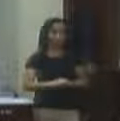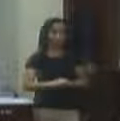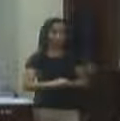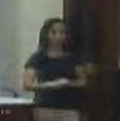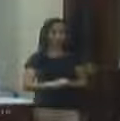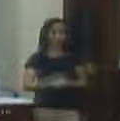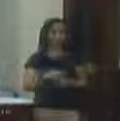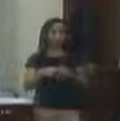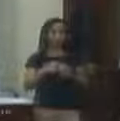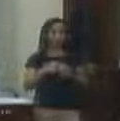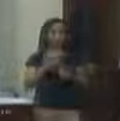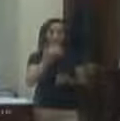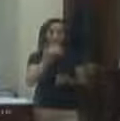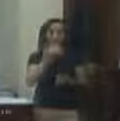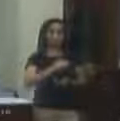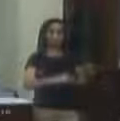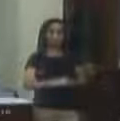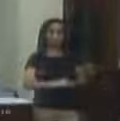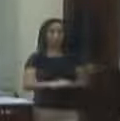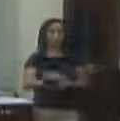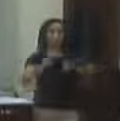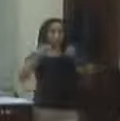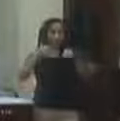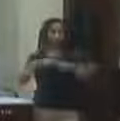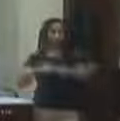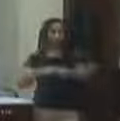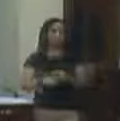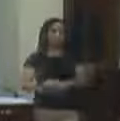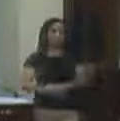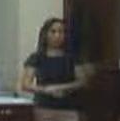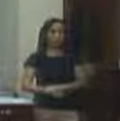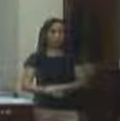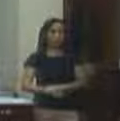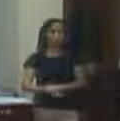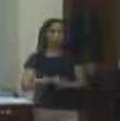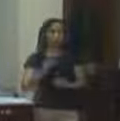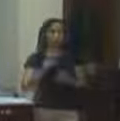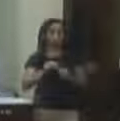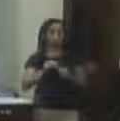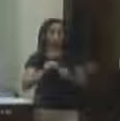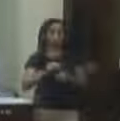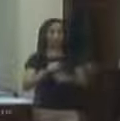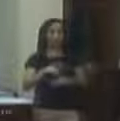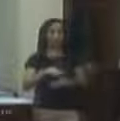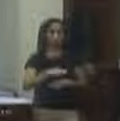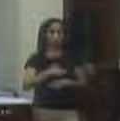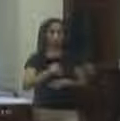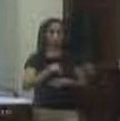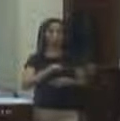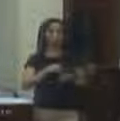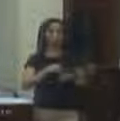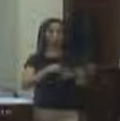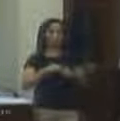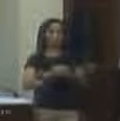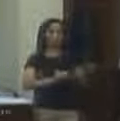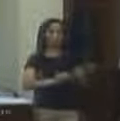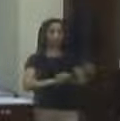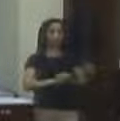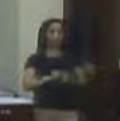pois não. Desculpa. Só queria esclarecer que eu não faço questão, só que ela queria fazer só